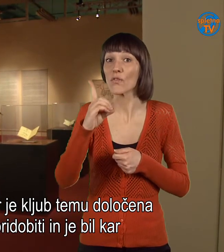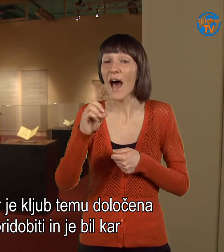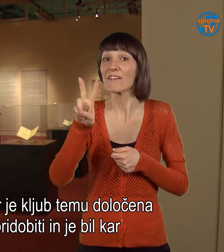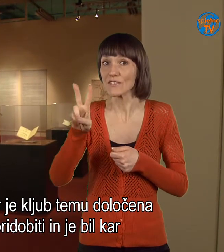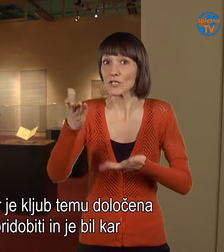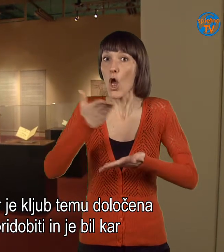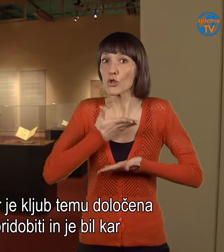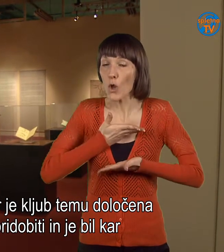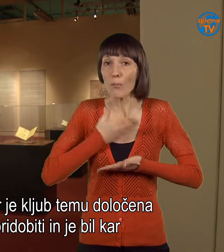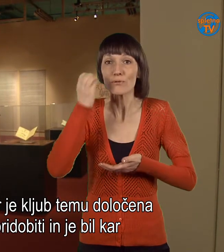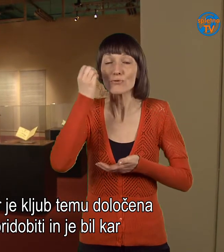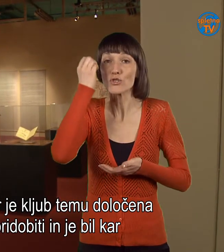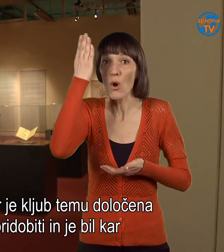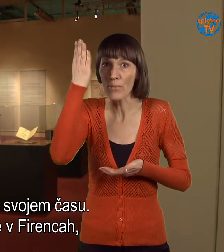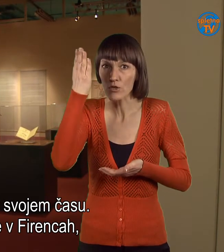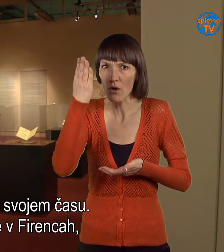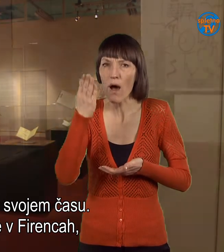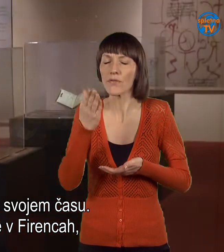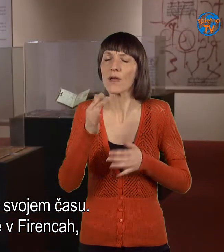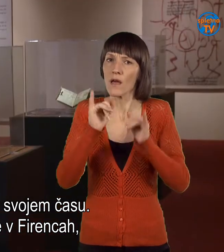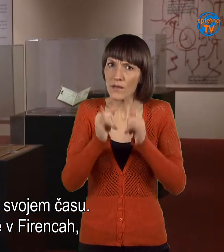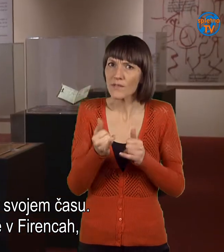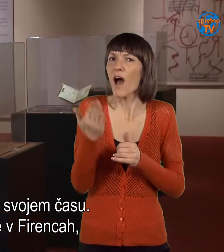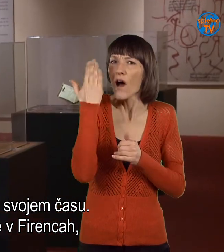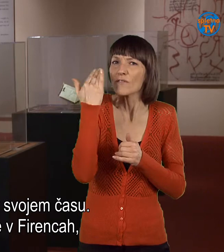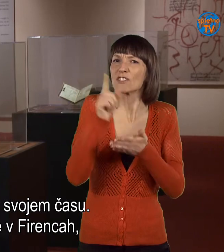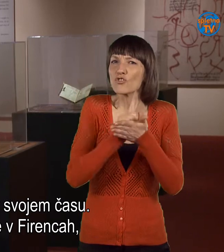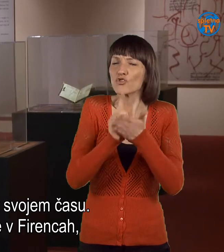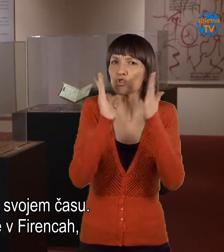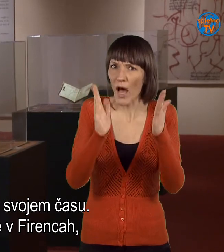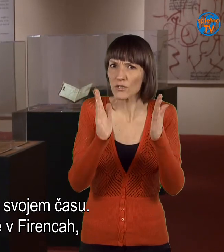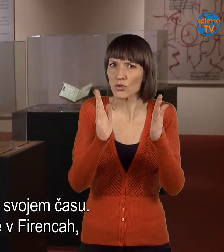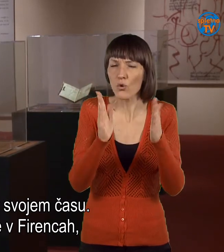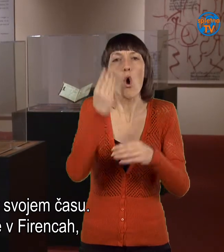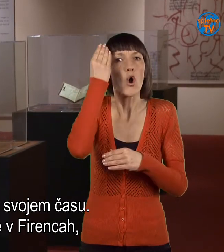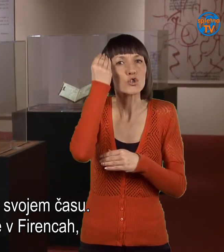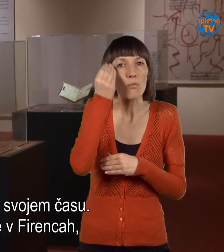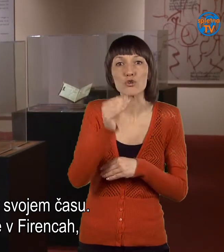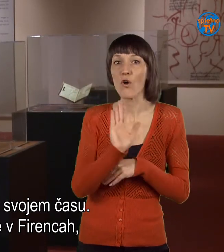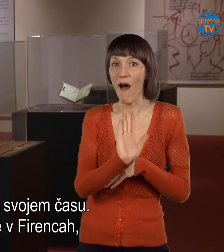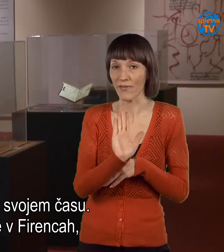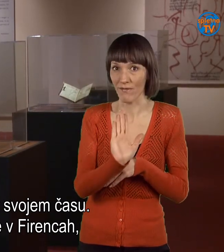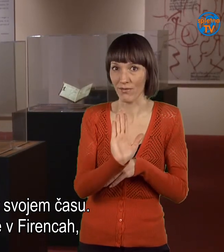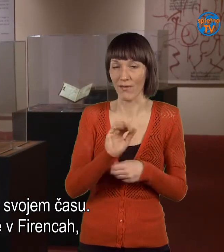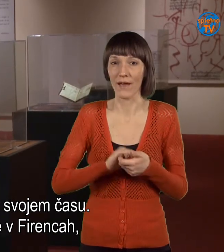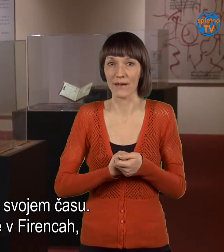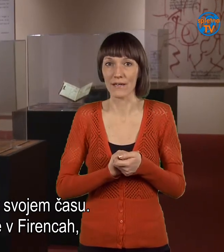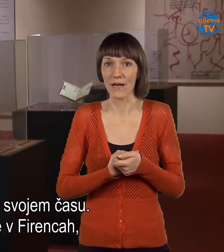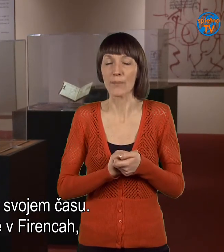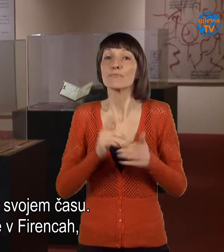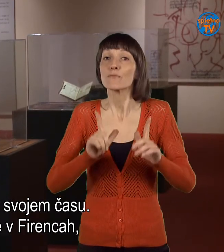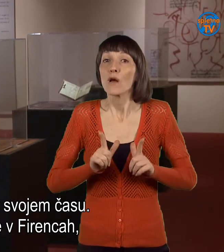uspel pridobiti in je bil tudi kar cenjen v svojem času. Živel